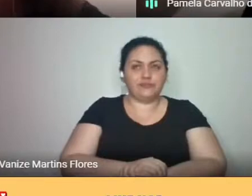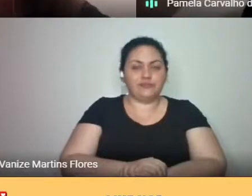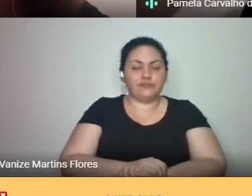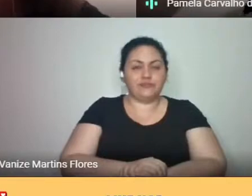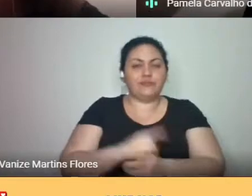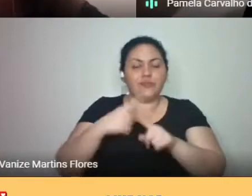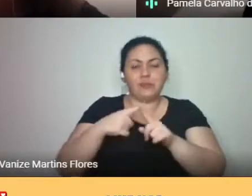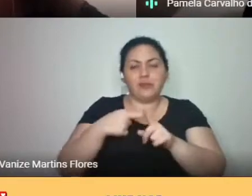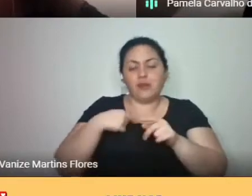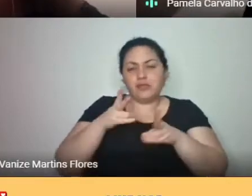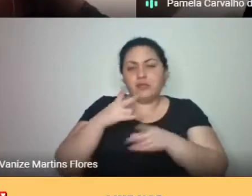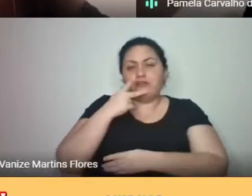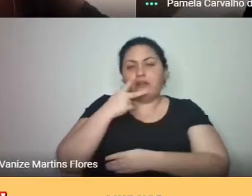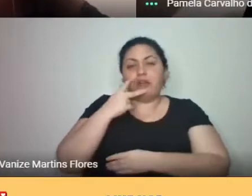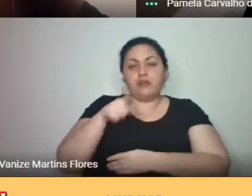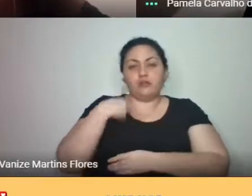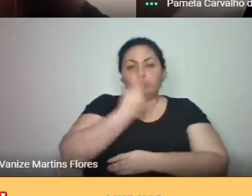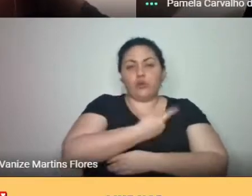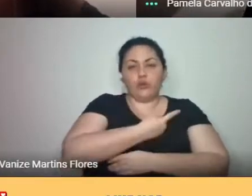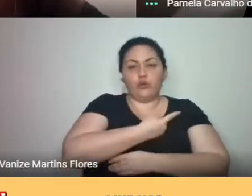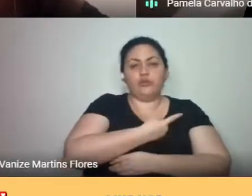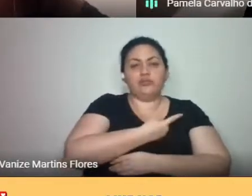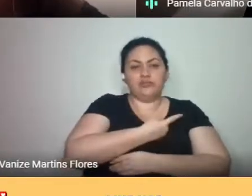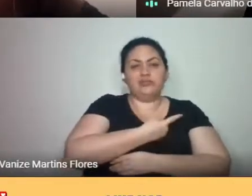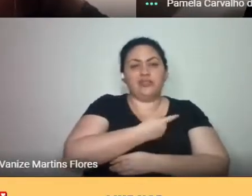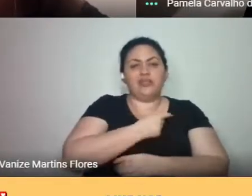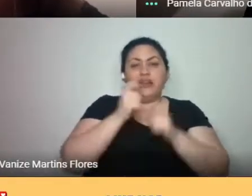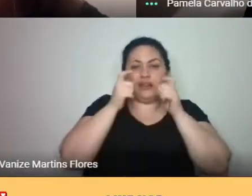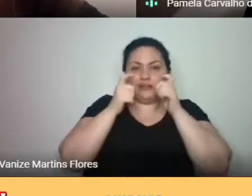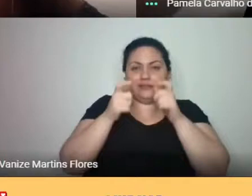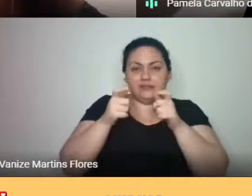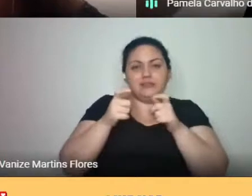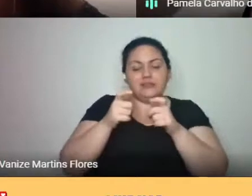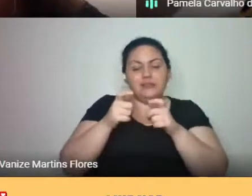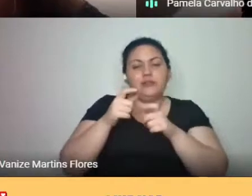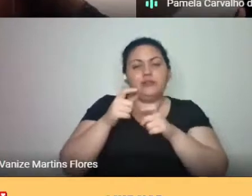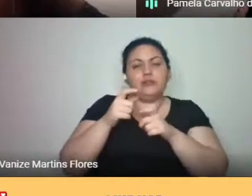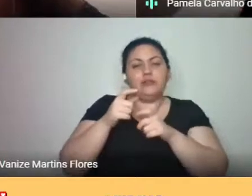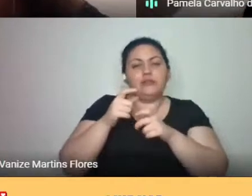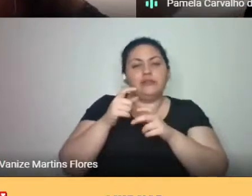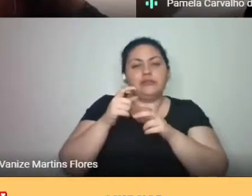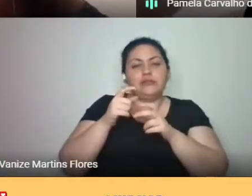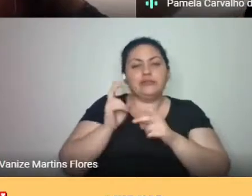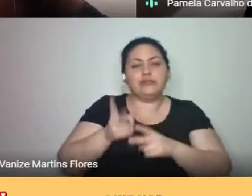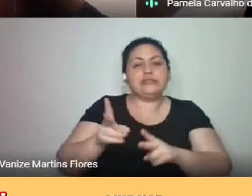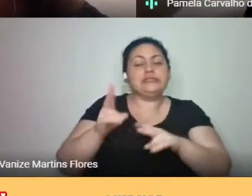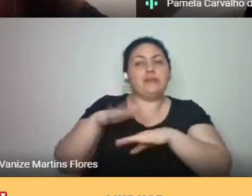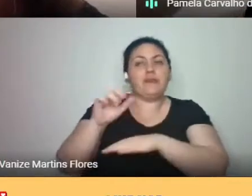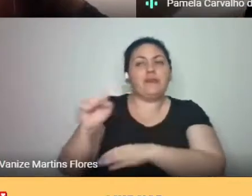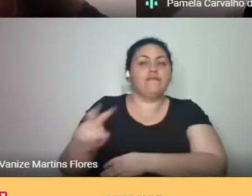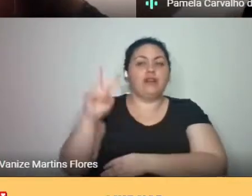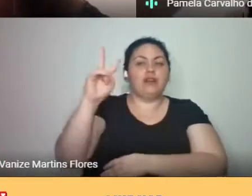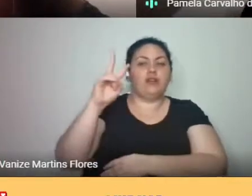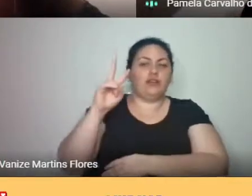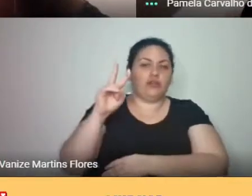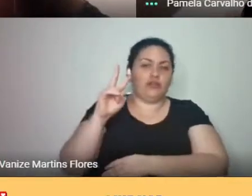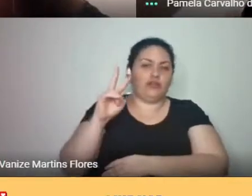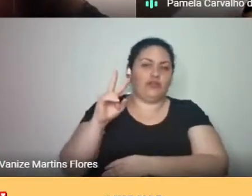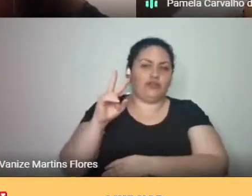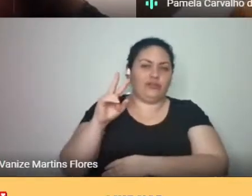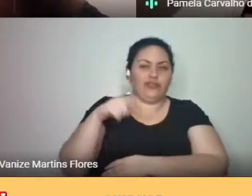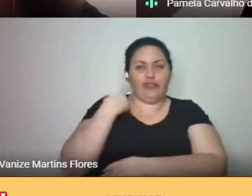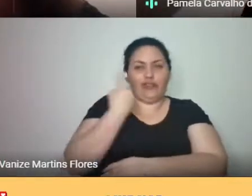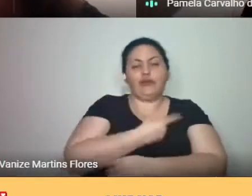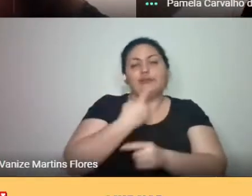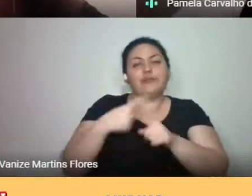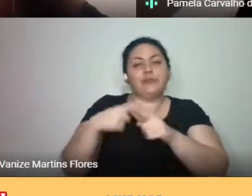utilizada, né, quando o assunto tecnologia. Avaliadas. É assim que se mede se está tendo